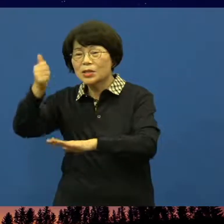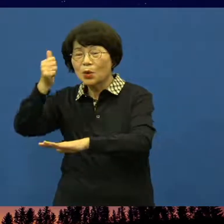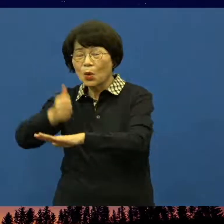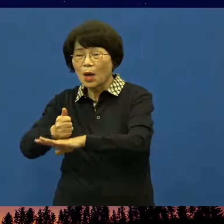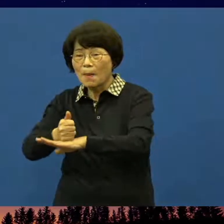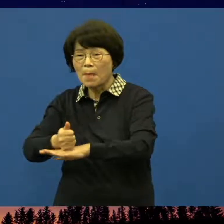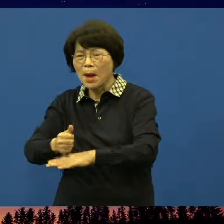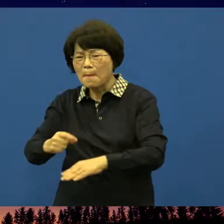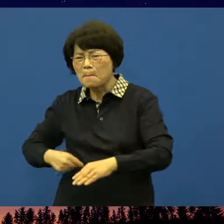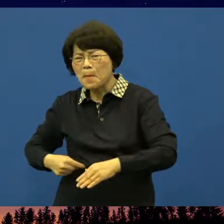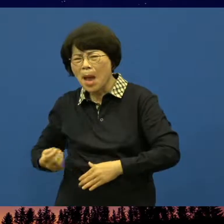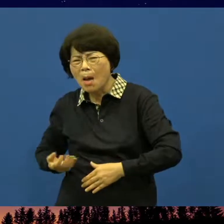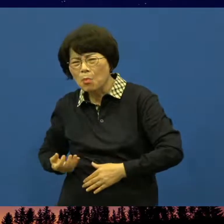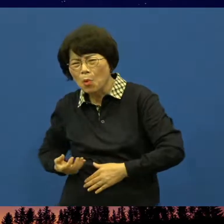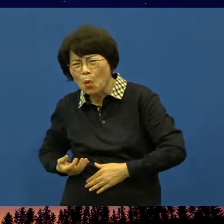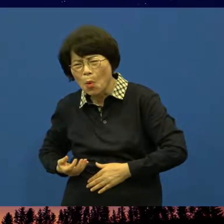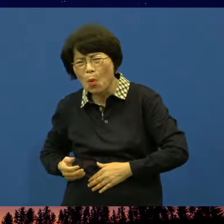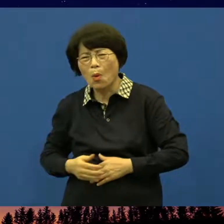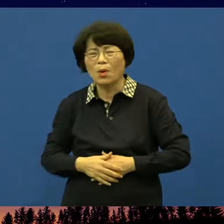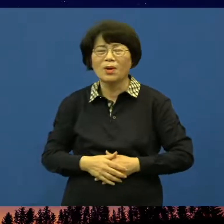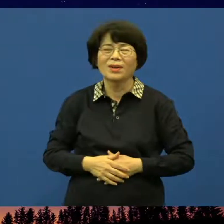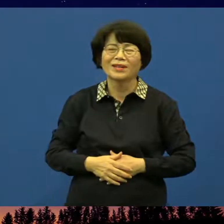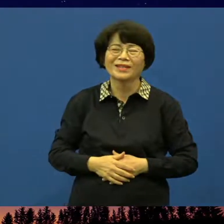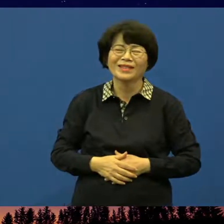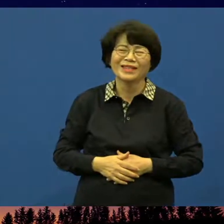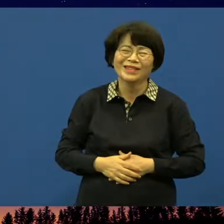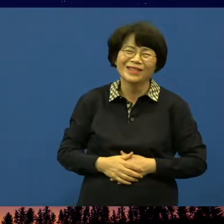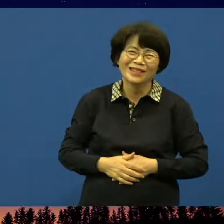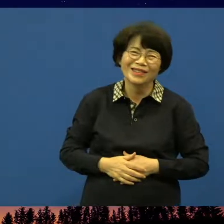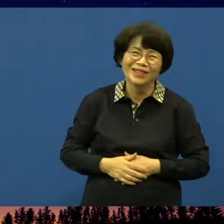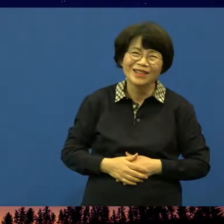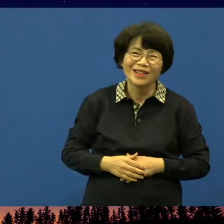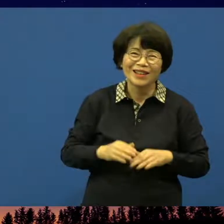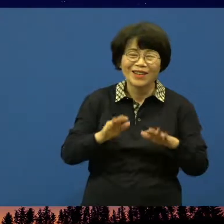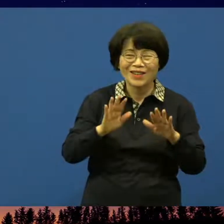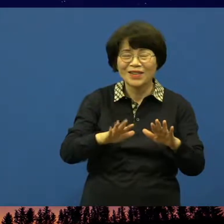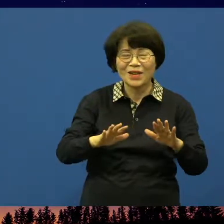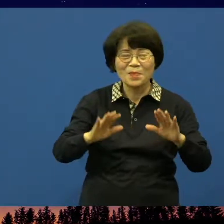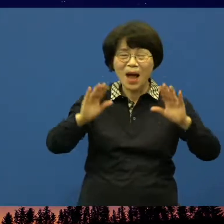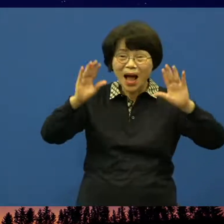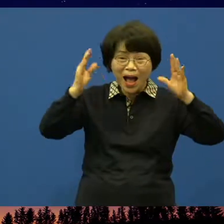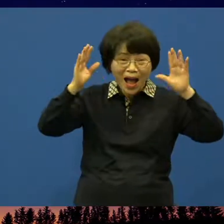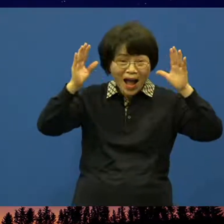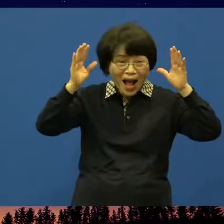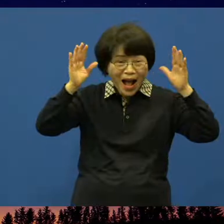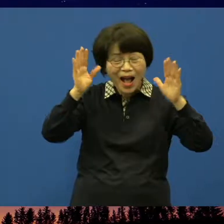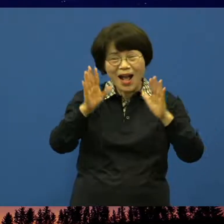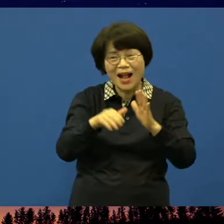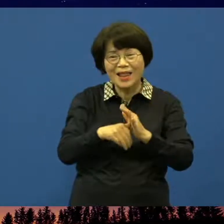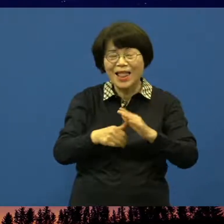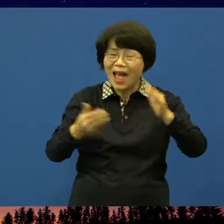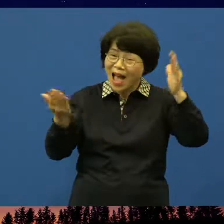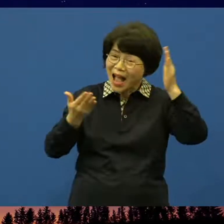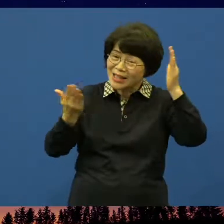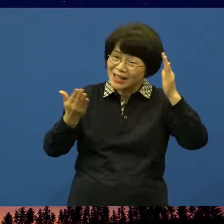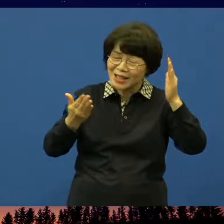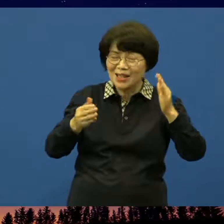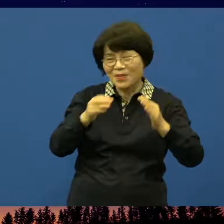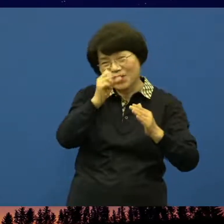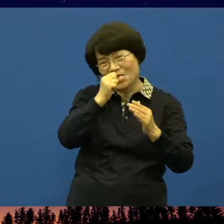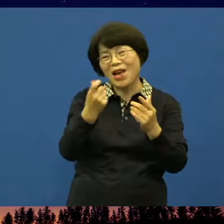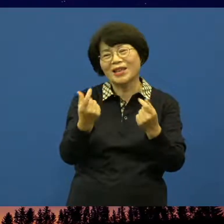박수하고 축복해주고 이런 거. 그럴 때 우리가 막 박수를 치고 막 이럴 때 막 아끼는 표정, 이게